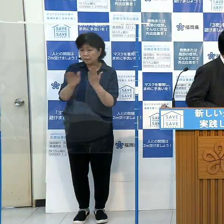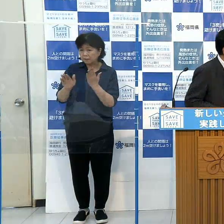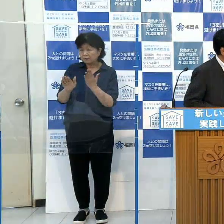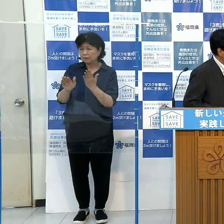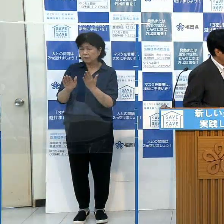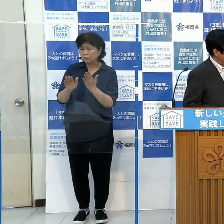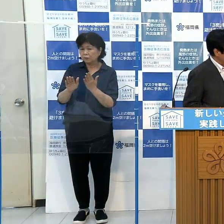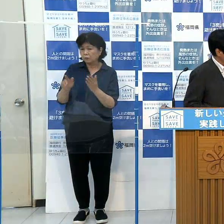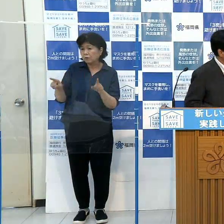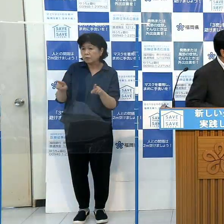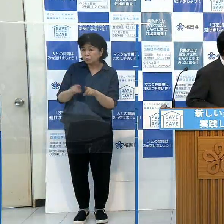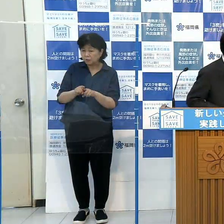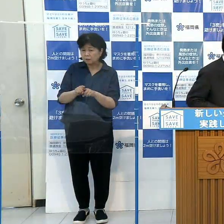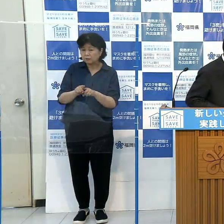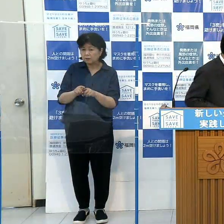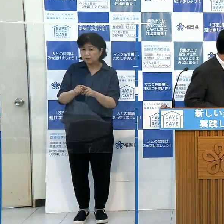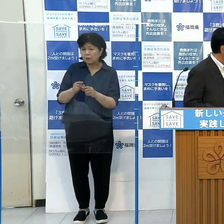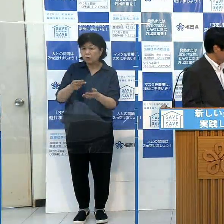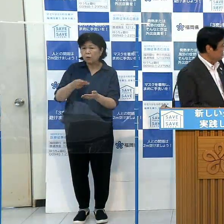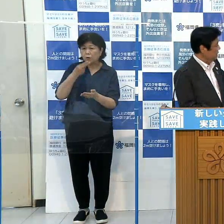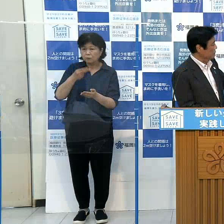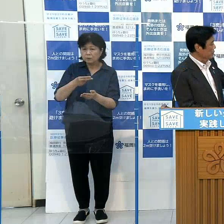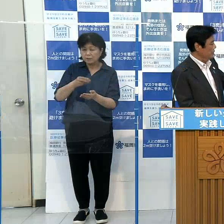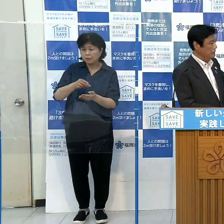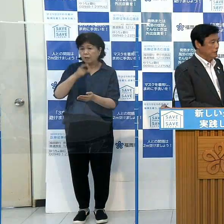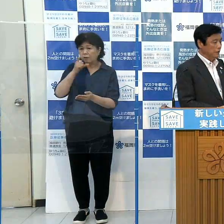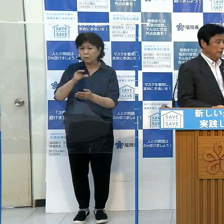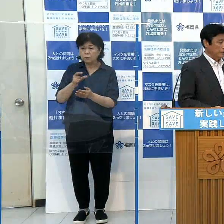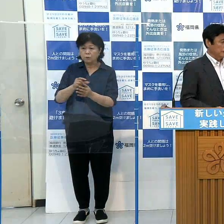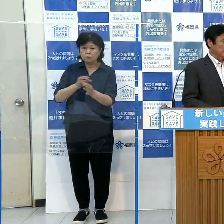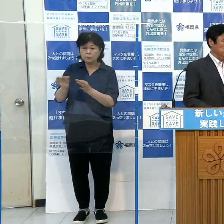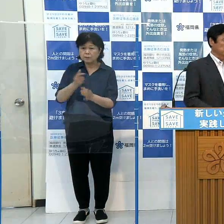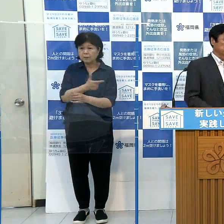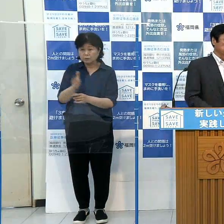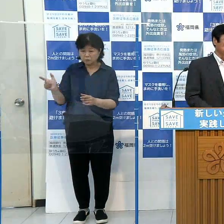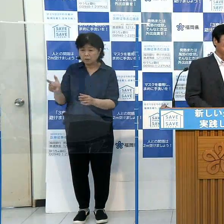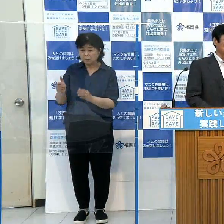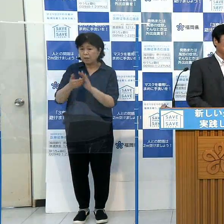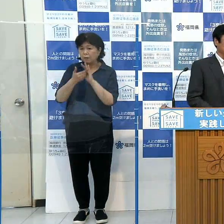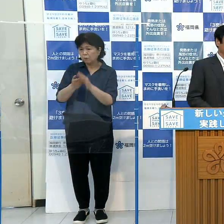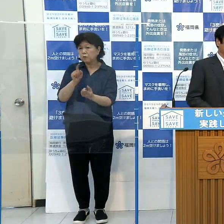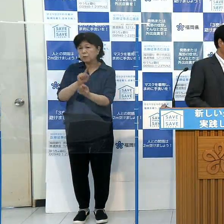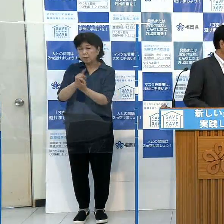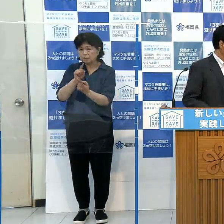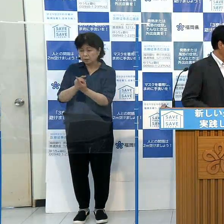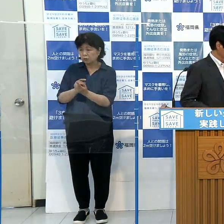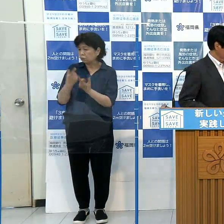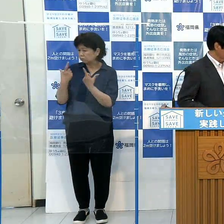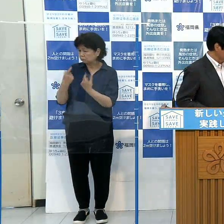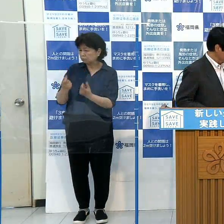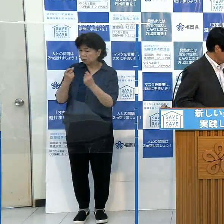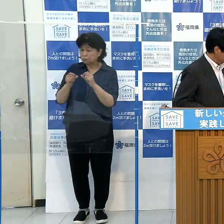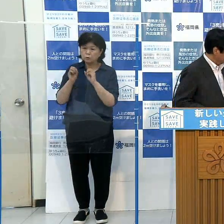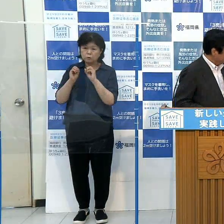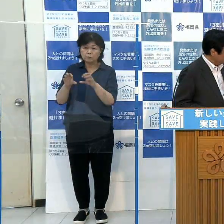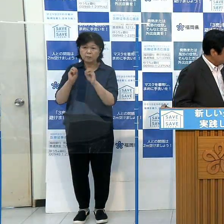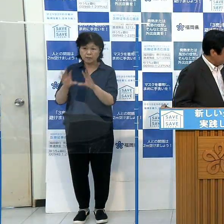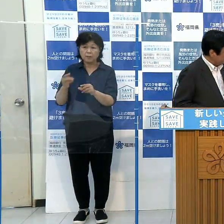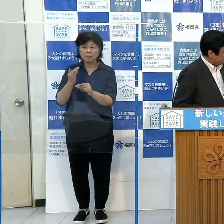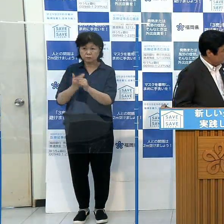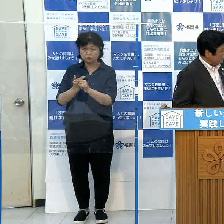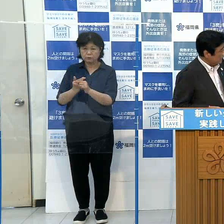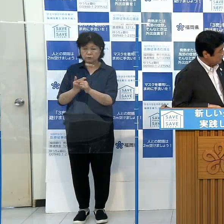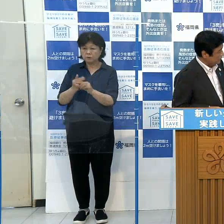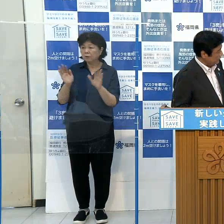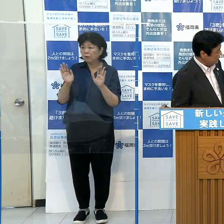って接待を伴う飲食店やナイトクラブといったところに防止対策の徹底の呼びかけをしております。